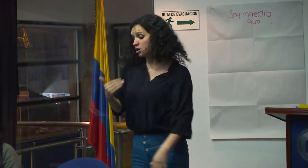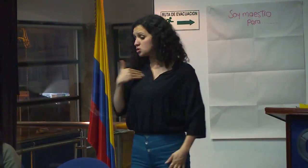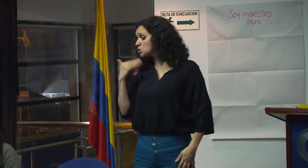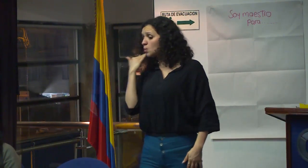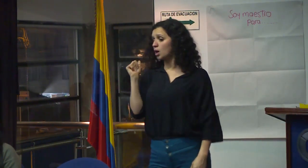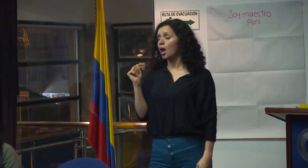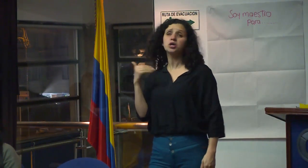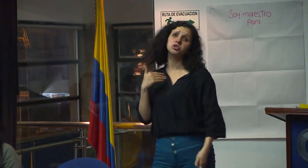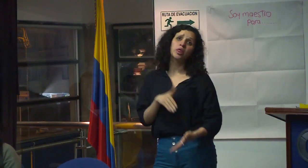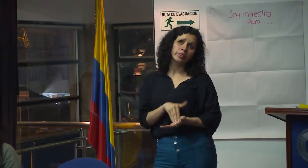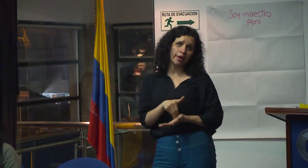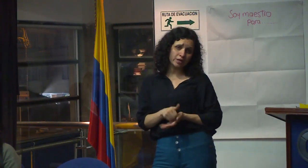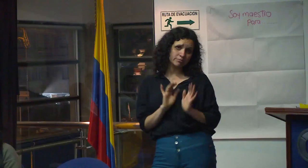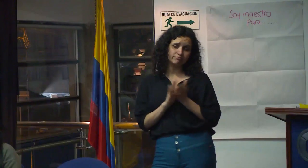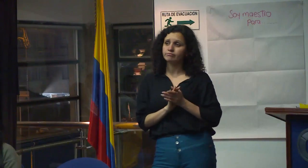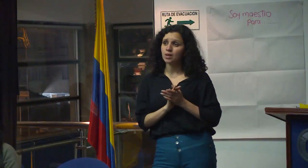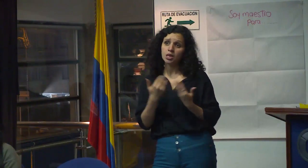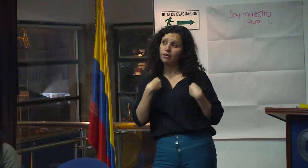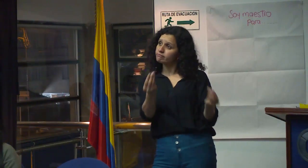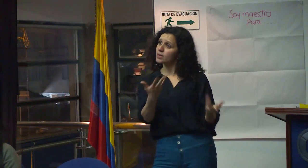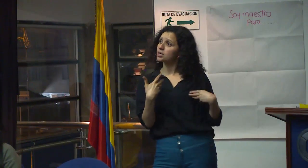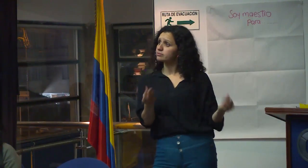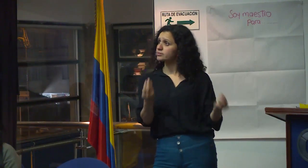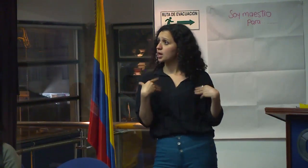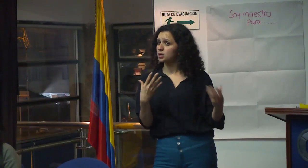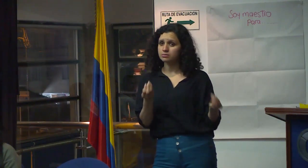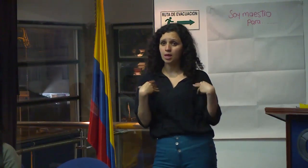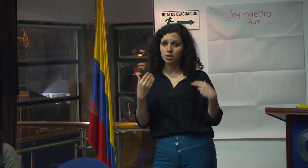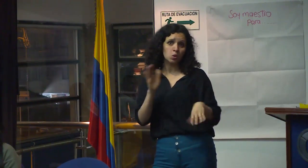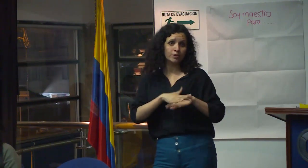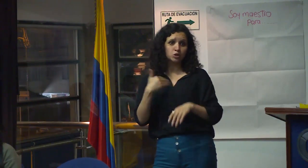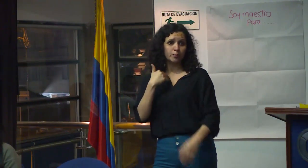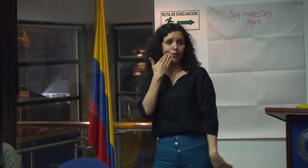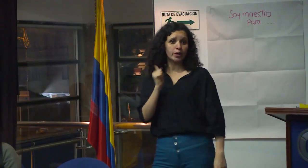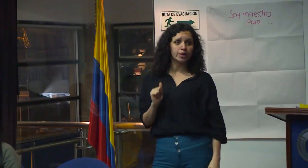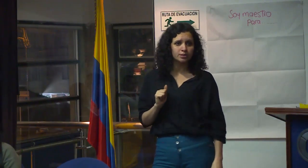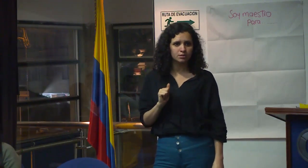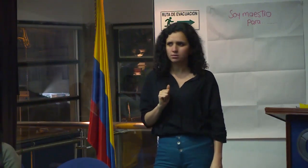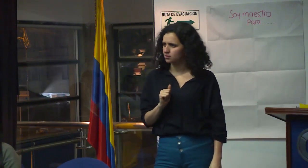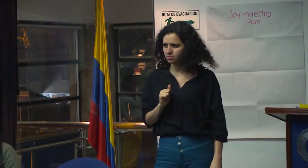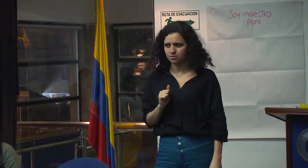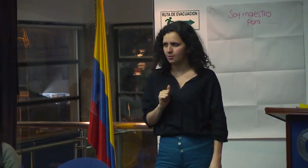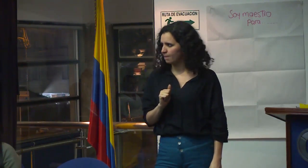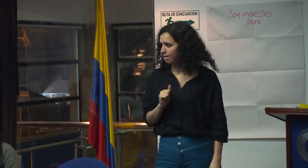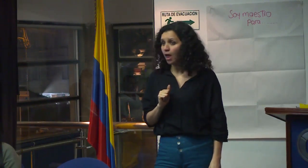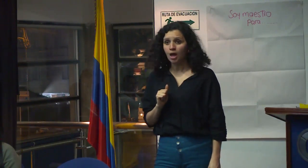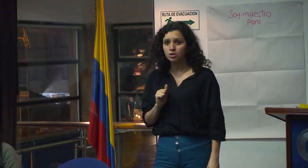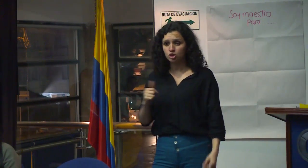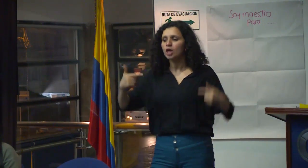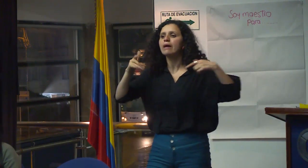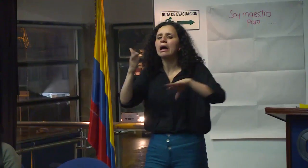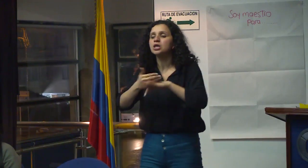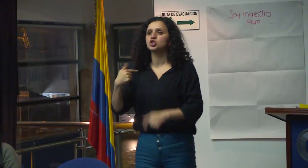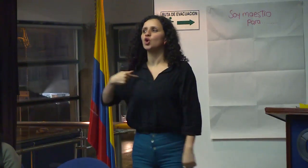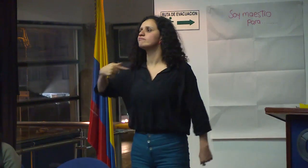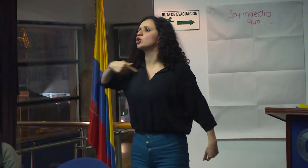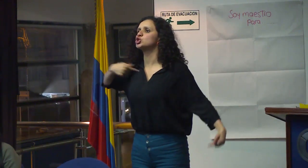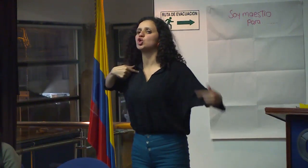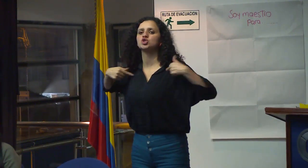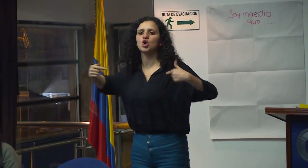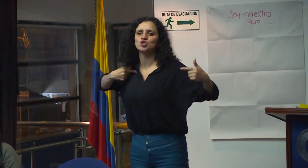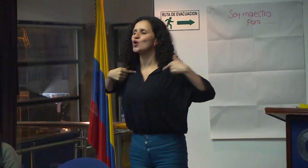yo soy débil y pues a mí me tienen que dar. Es que nos quedamos en esa mirada del yo, ¿sí? Que